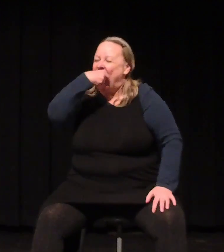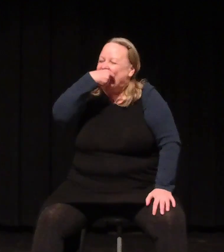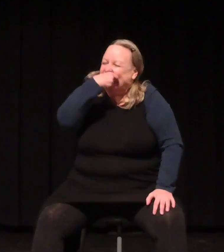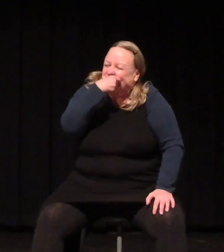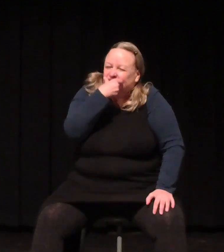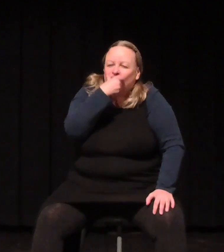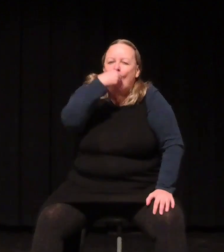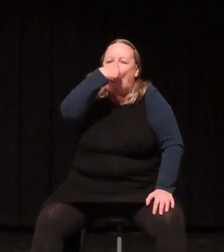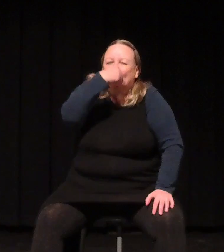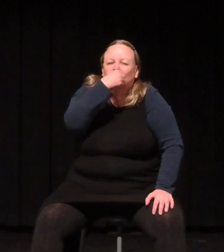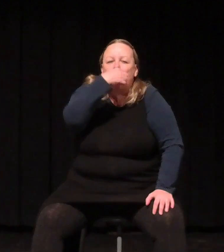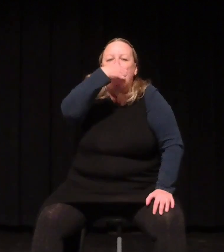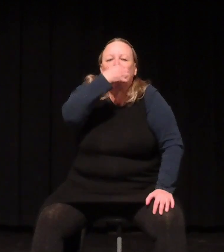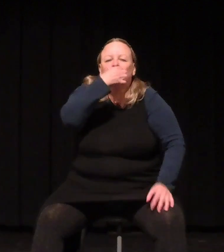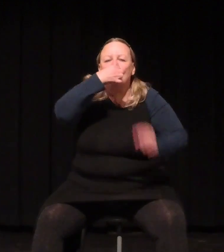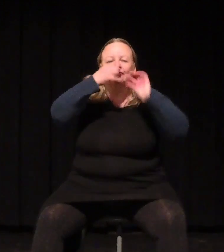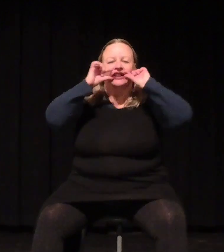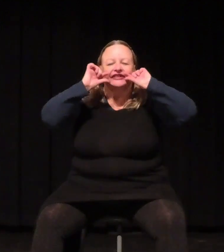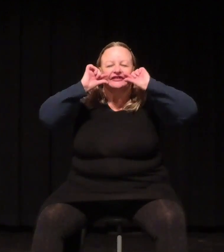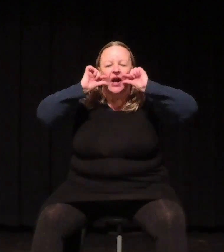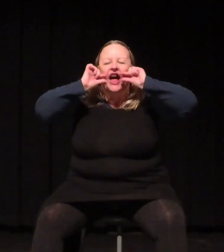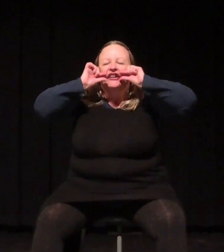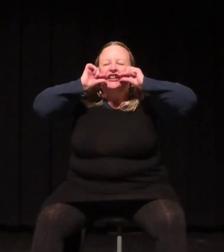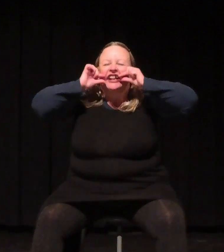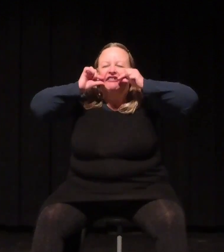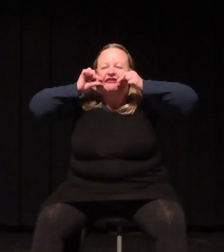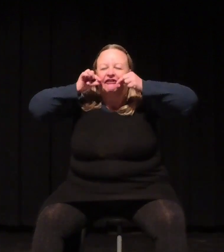OK, parfait.